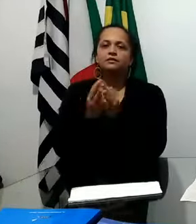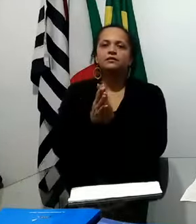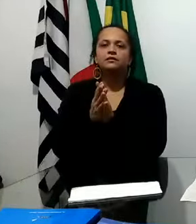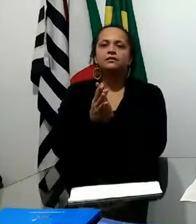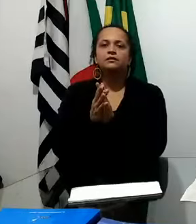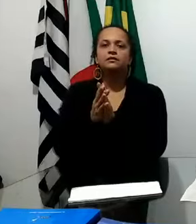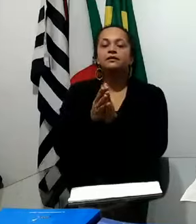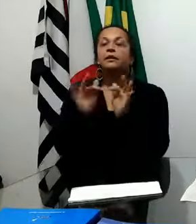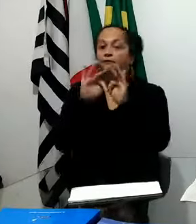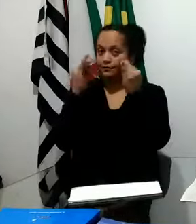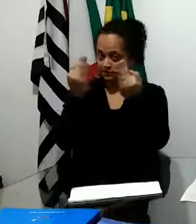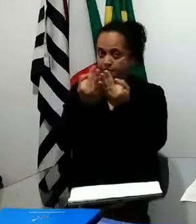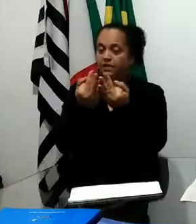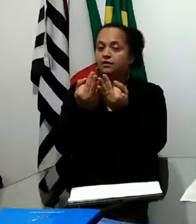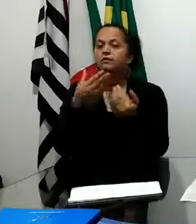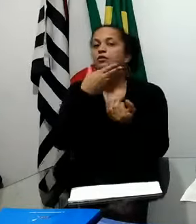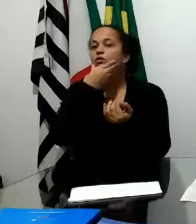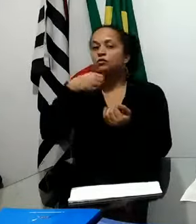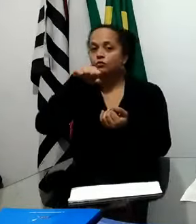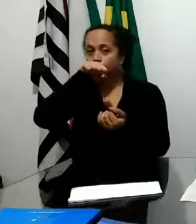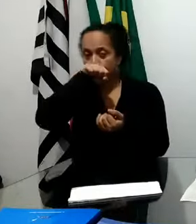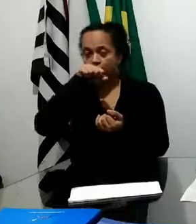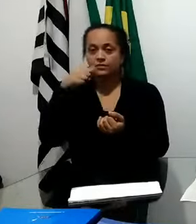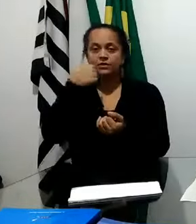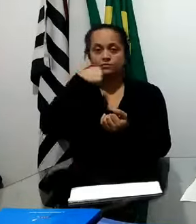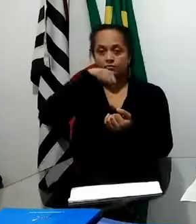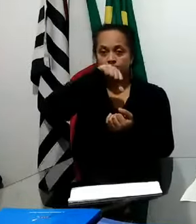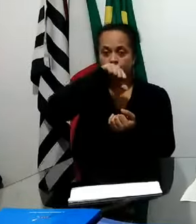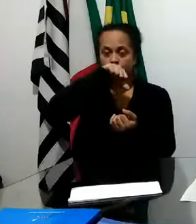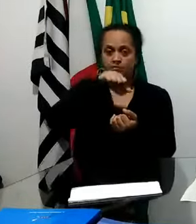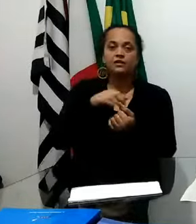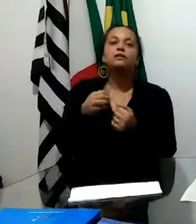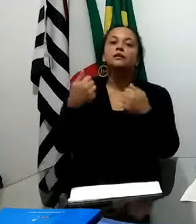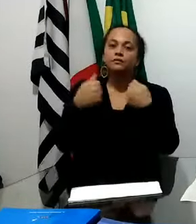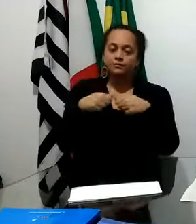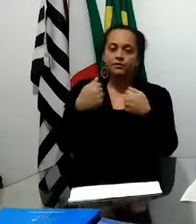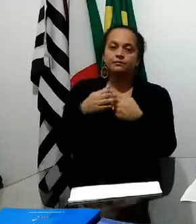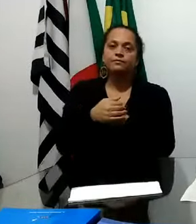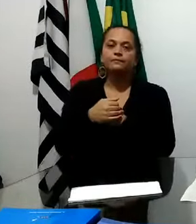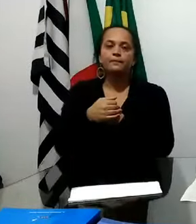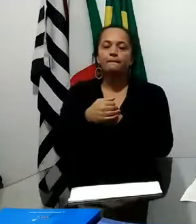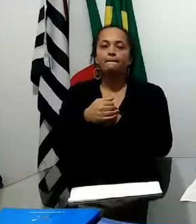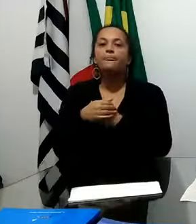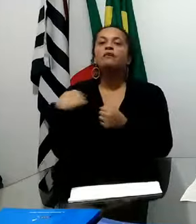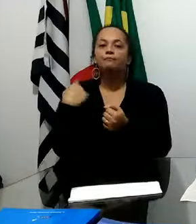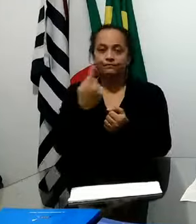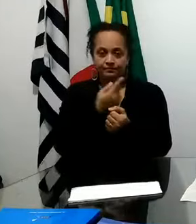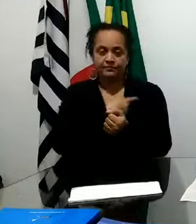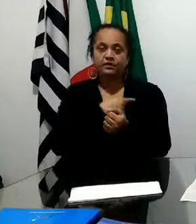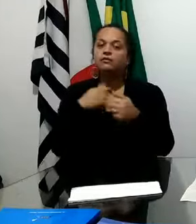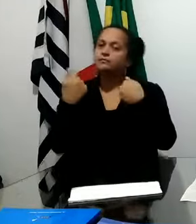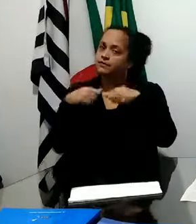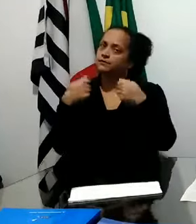as autoridades? O pai e mãe. Nós vamos fazer isso agora, quando formos encerrar a célula, vamos orar nesse